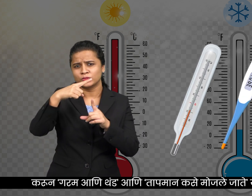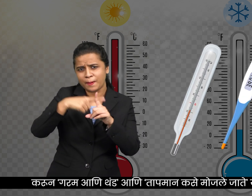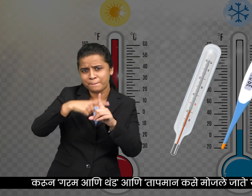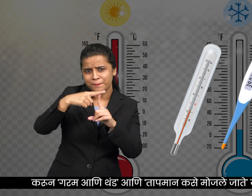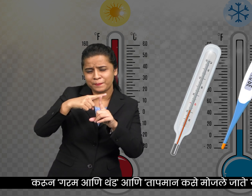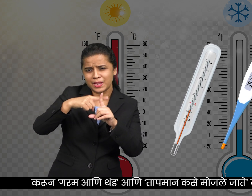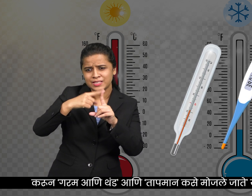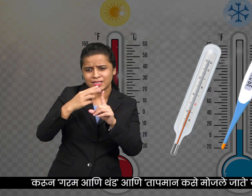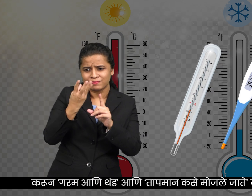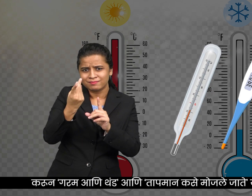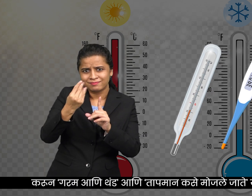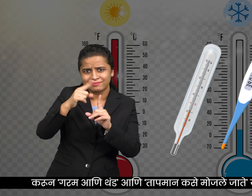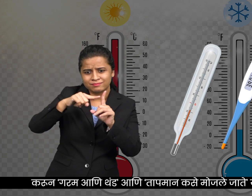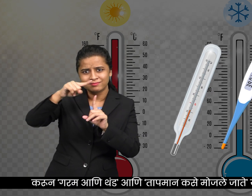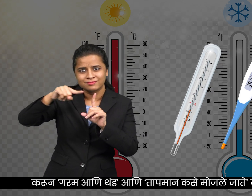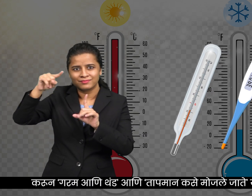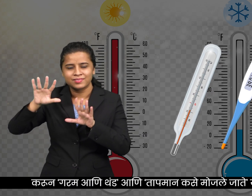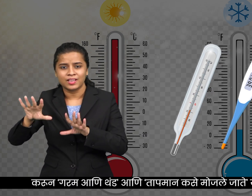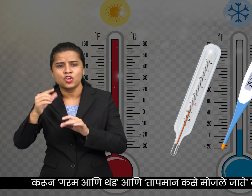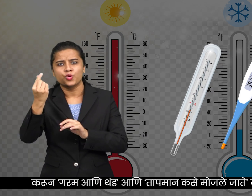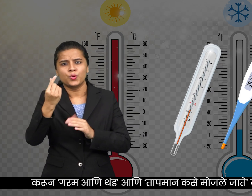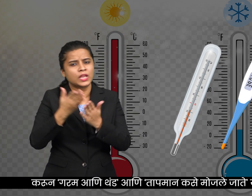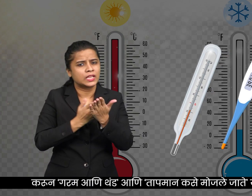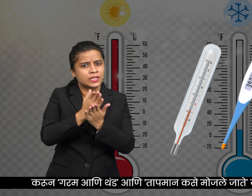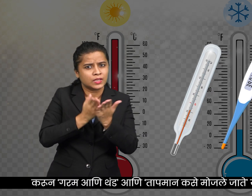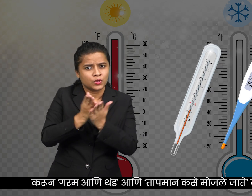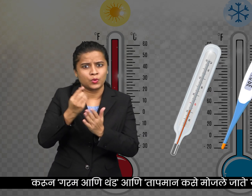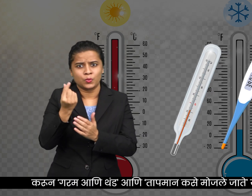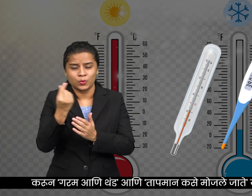आणि तापमान कसे मोजले जाते याबद्दल शिकलो.